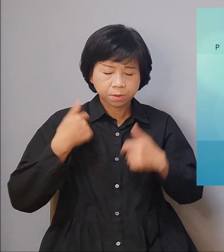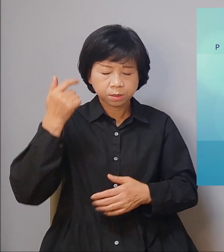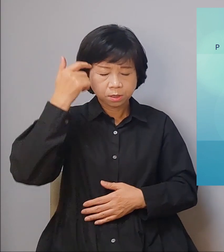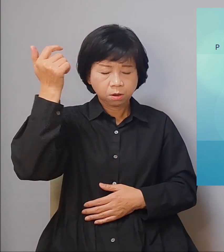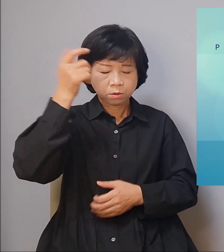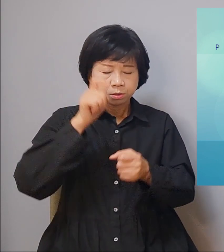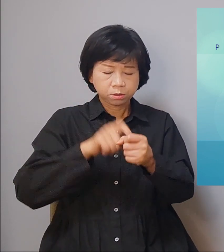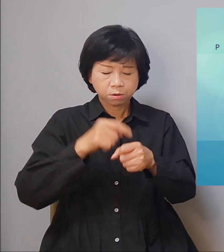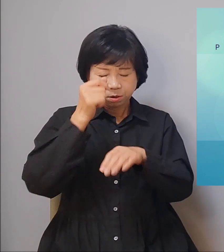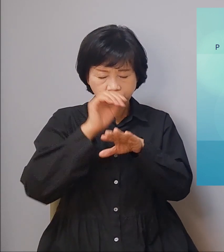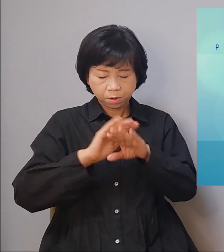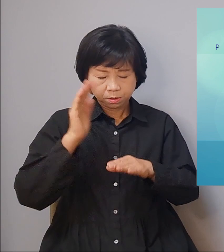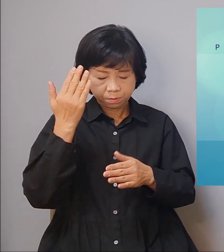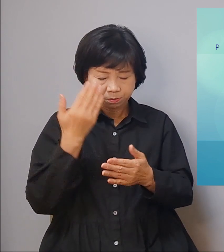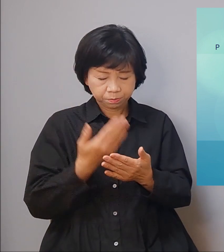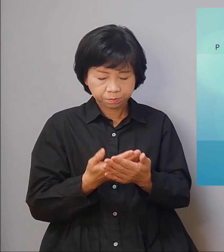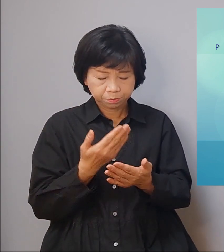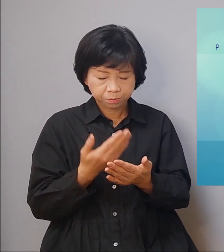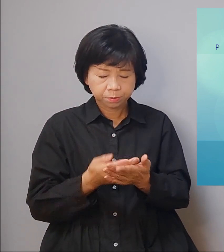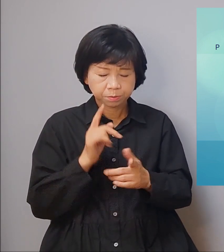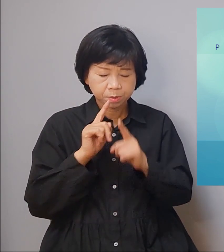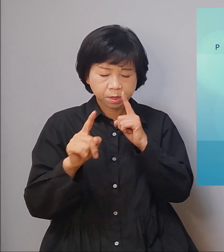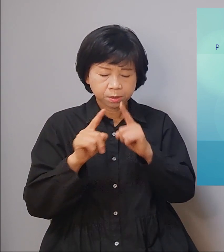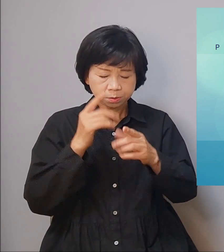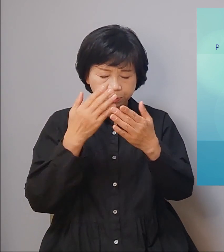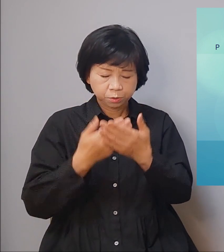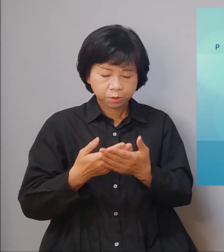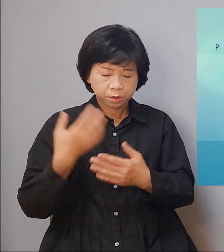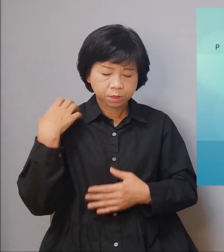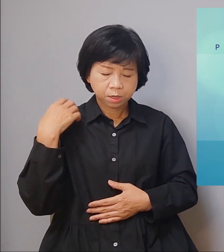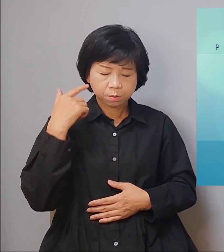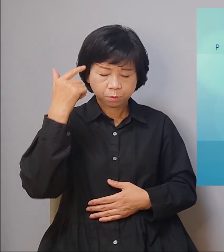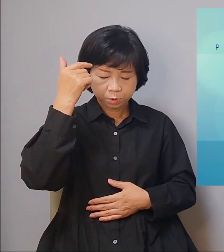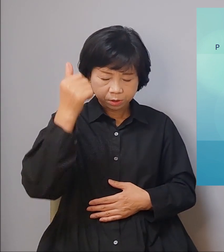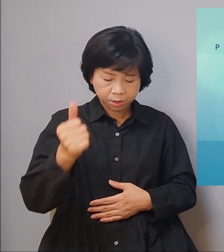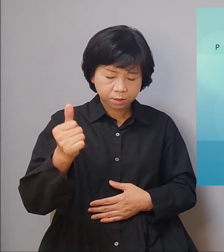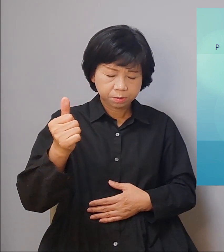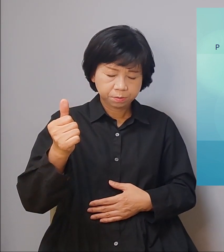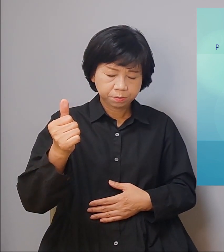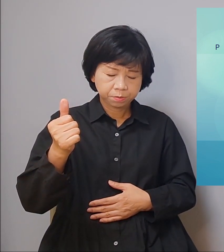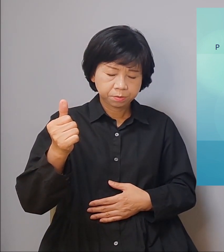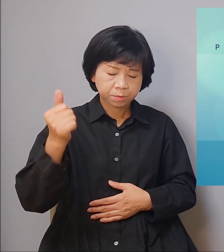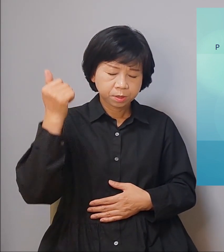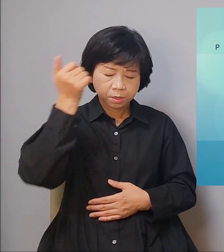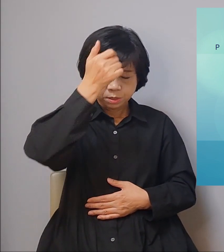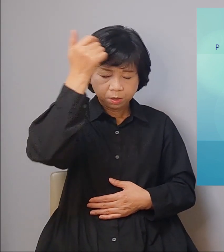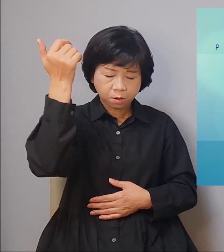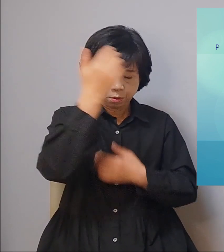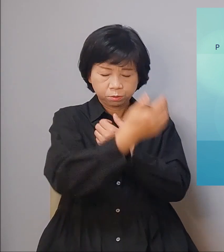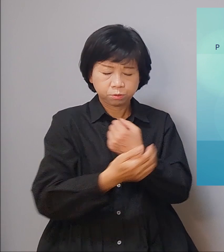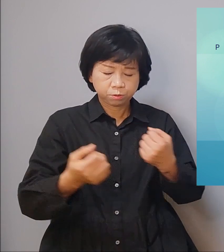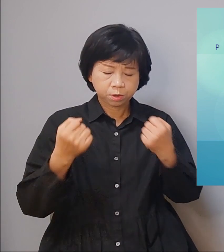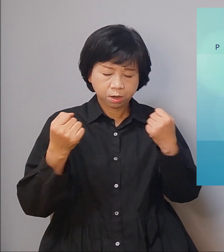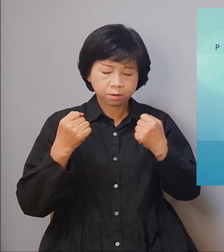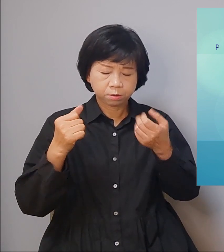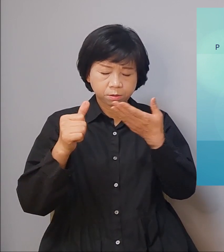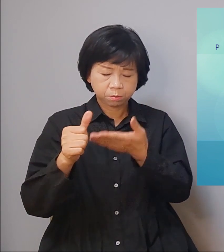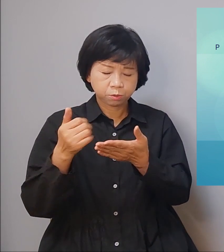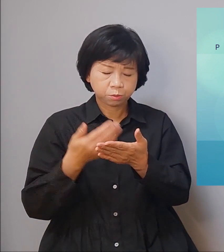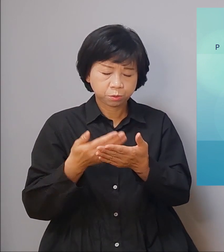예배되게 하옵소서. 말씀을 주실 우리 담임 목사님 영육간의 강건함을